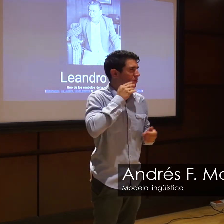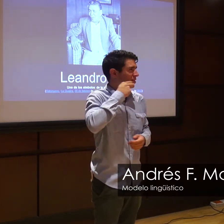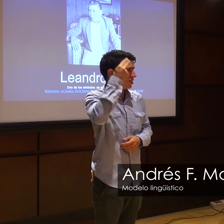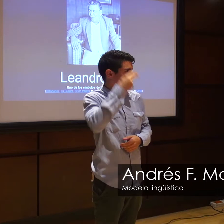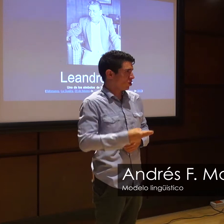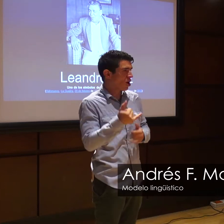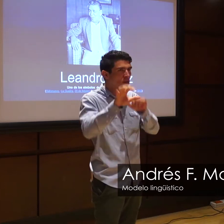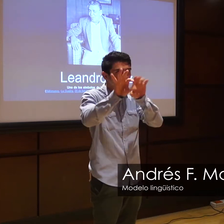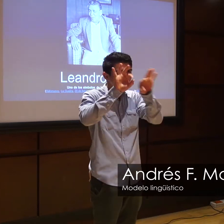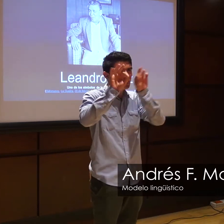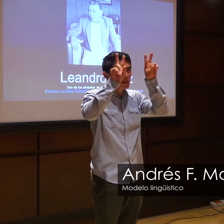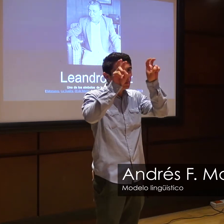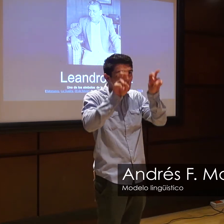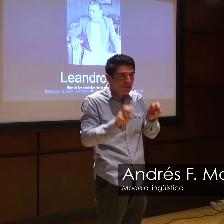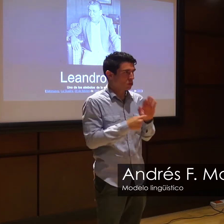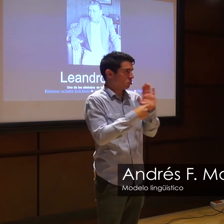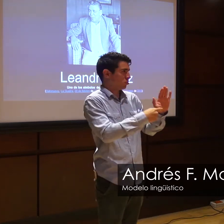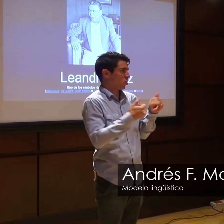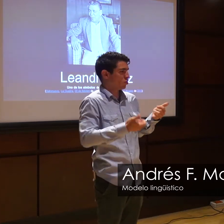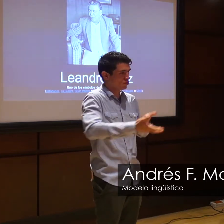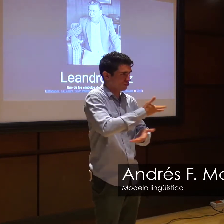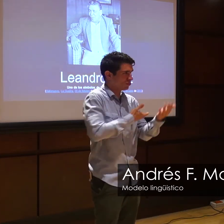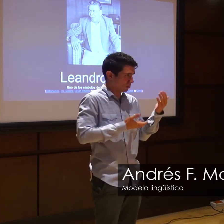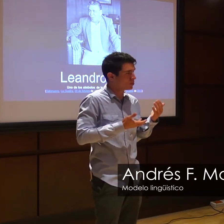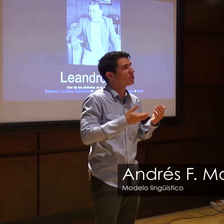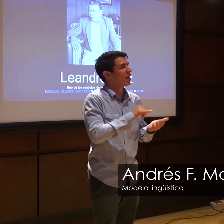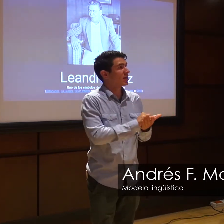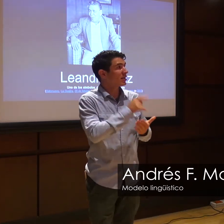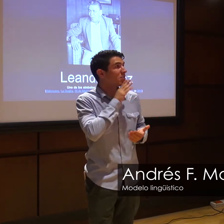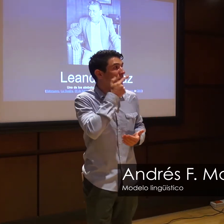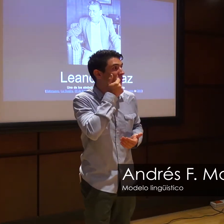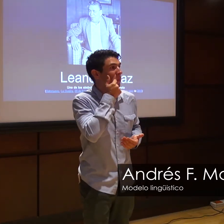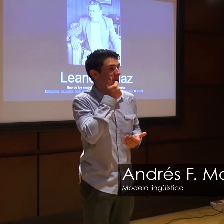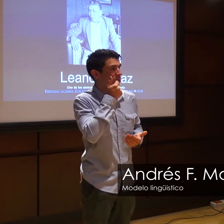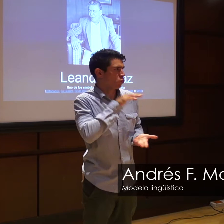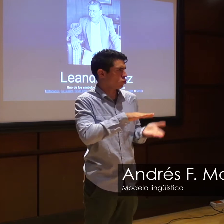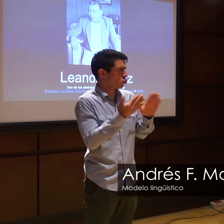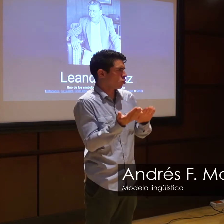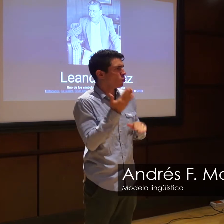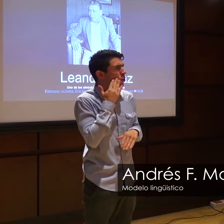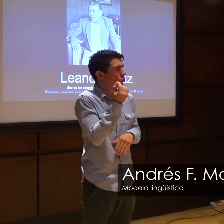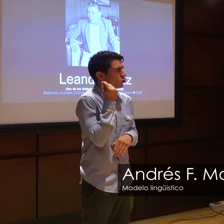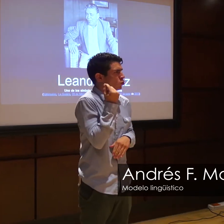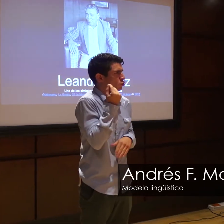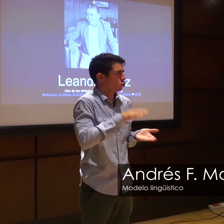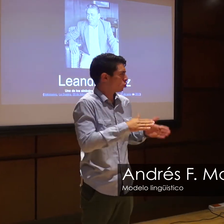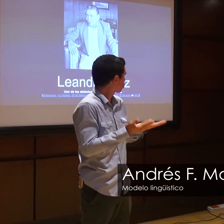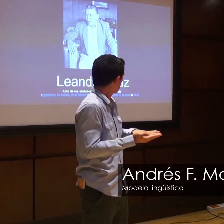hablando sobre la historia y vida de su papá, Leandro Díaz. Estuvimos compartiendo en un escenario muy especial.